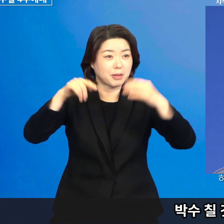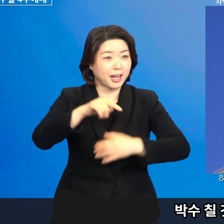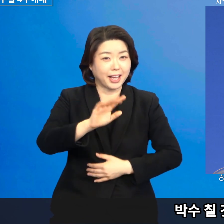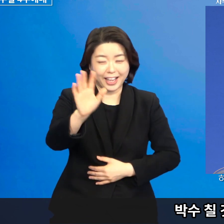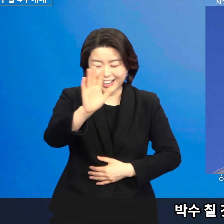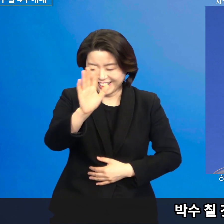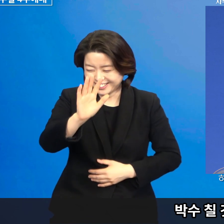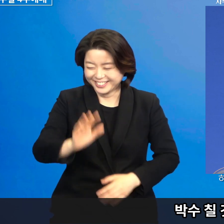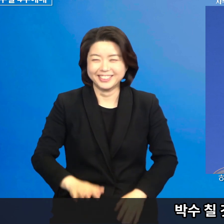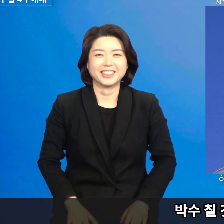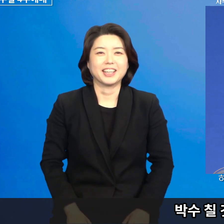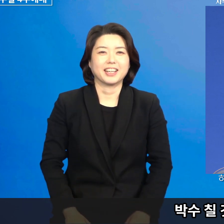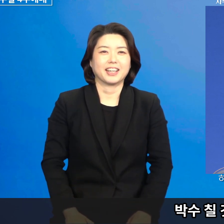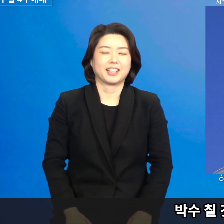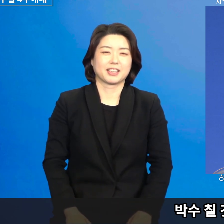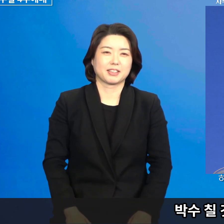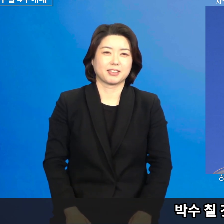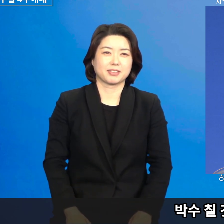칠까지.